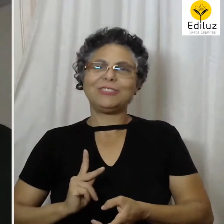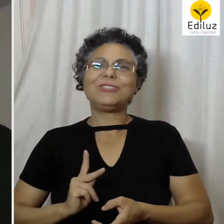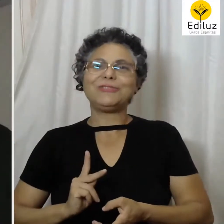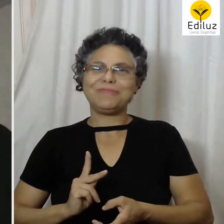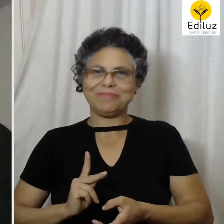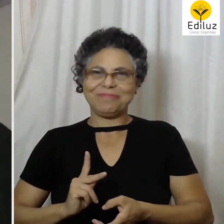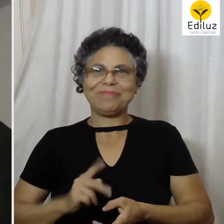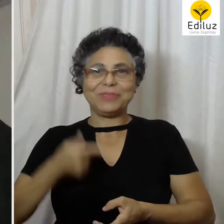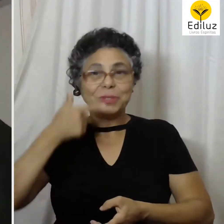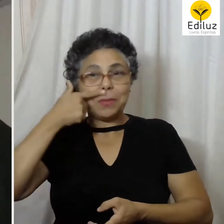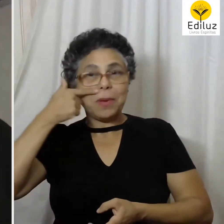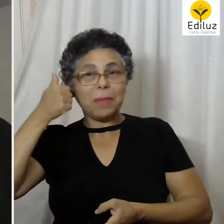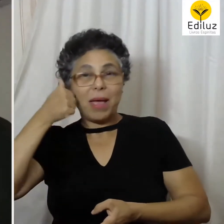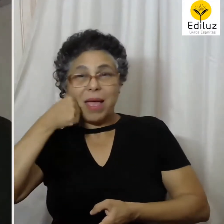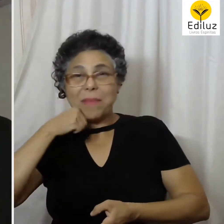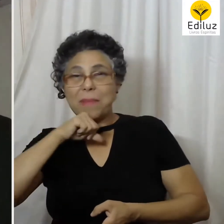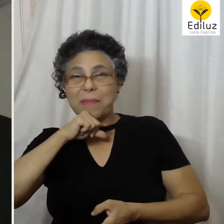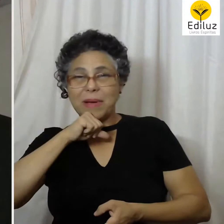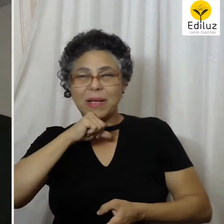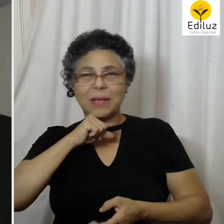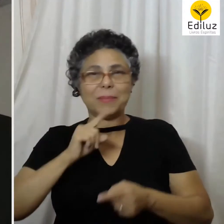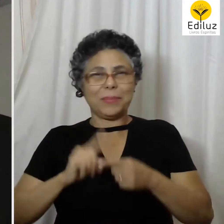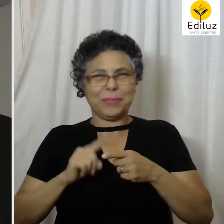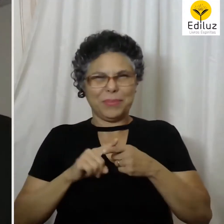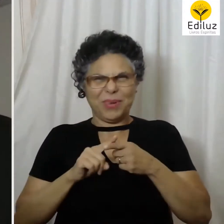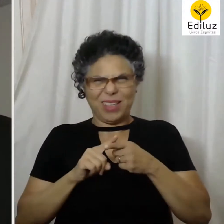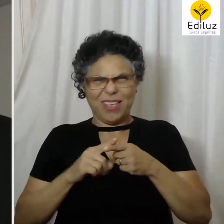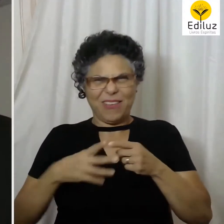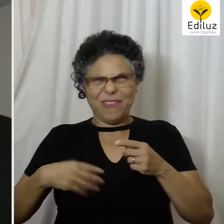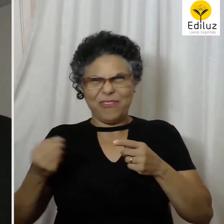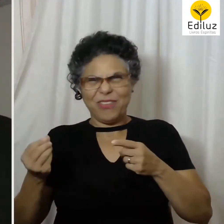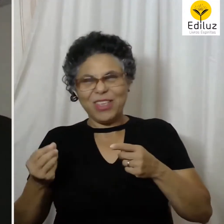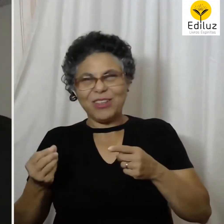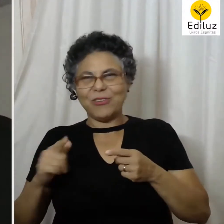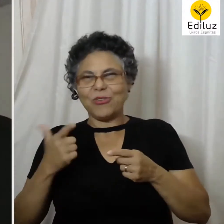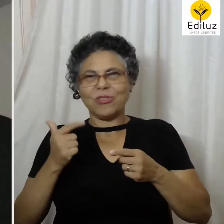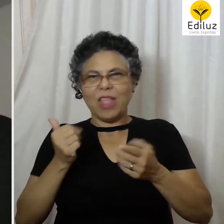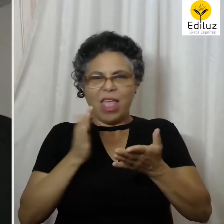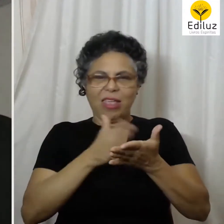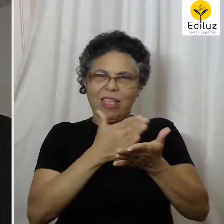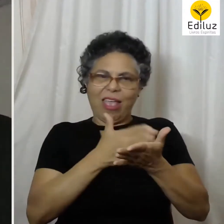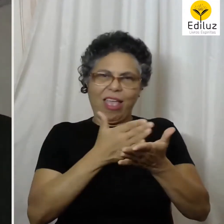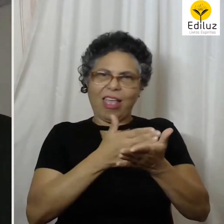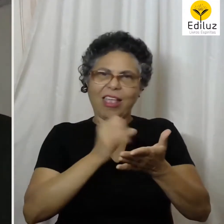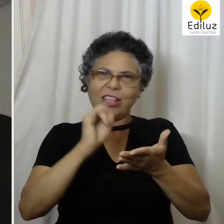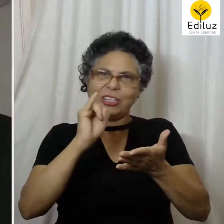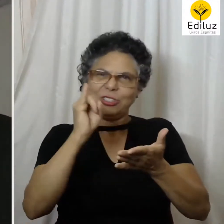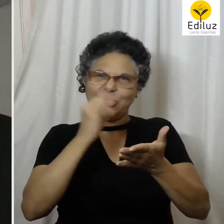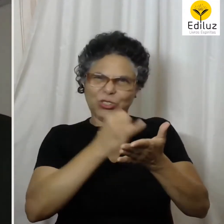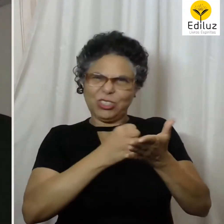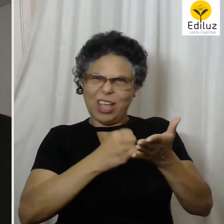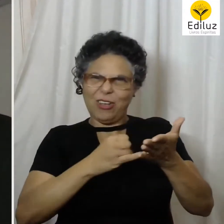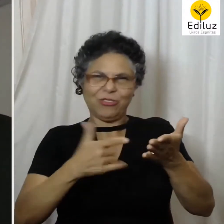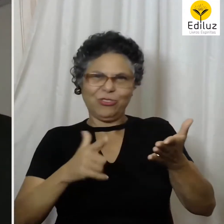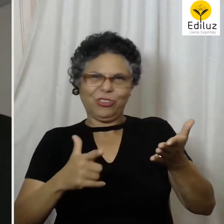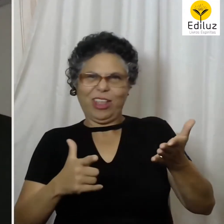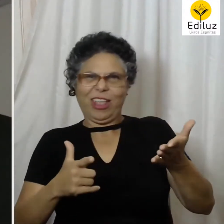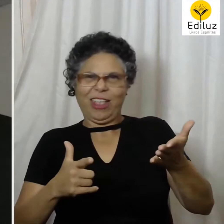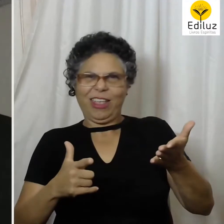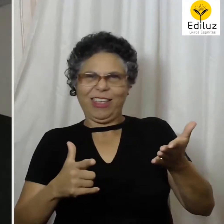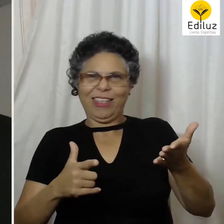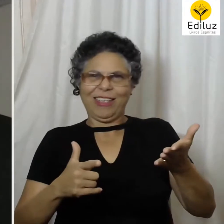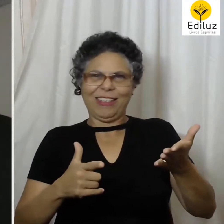filhos nascem sem manual de instrução e sem controle remoto, então nós não temos